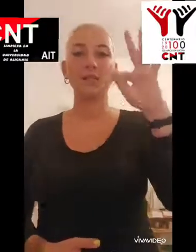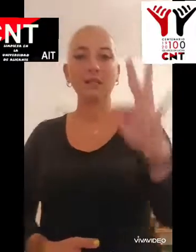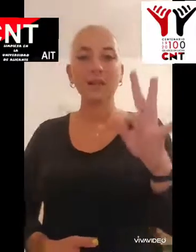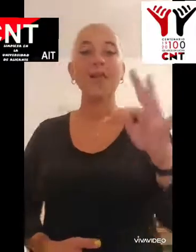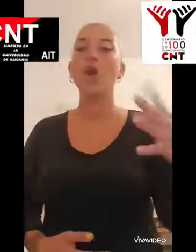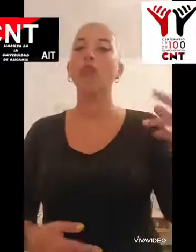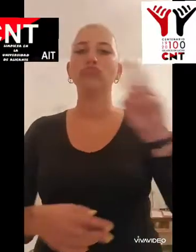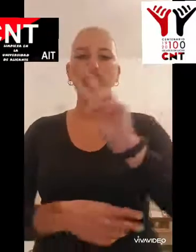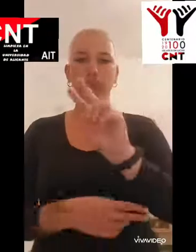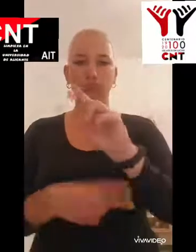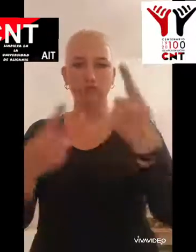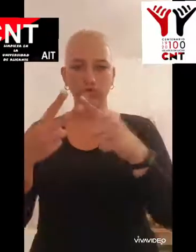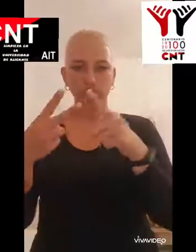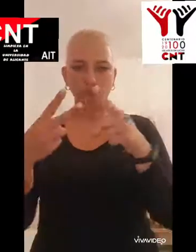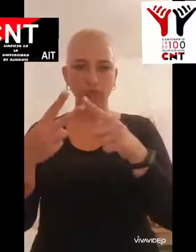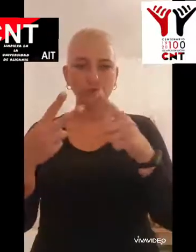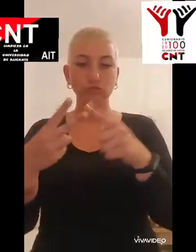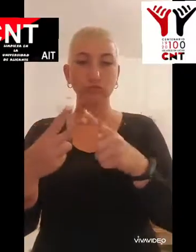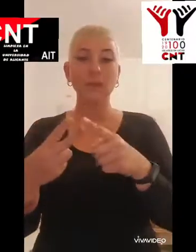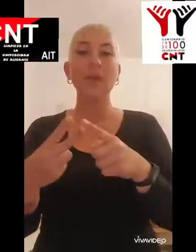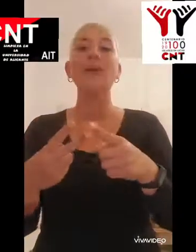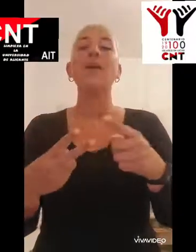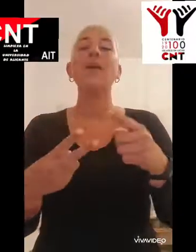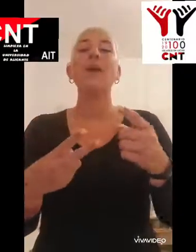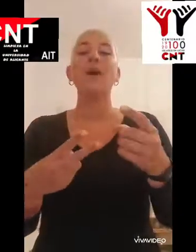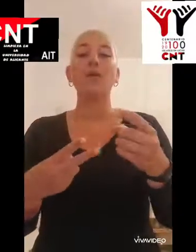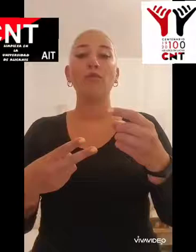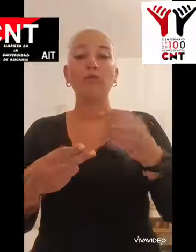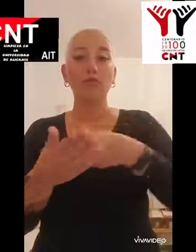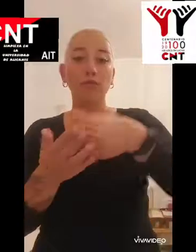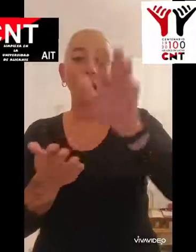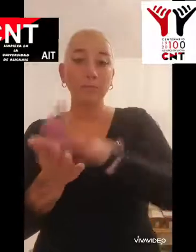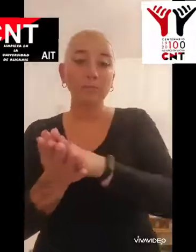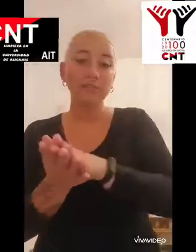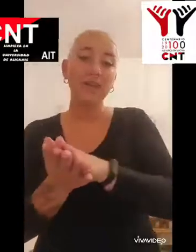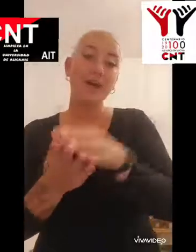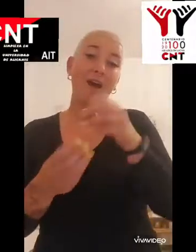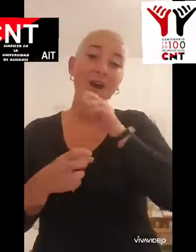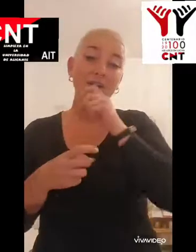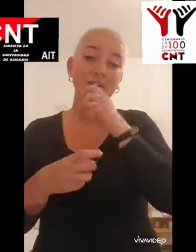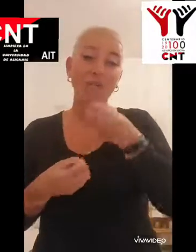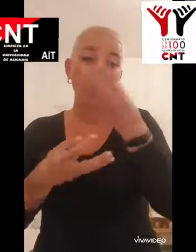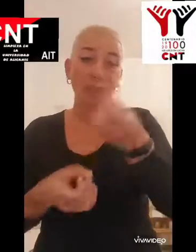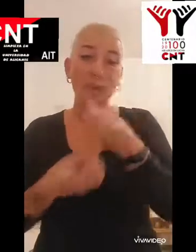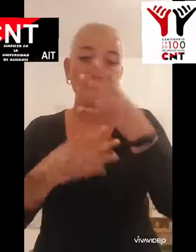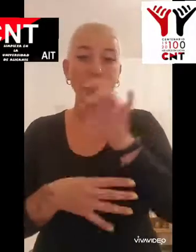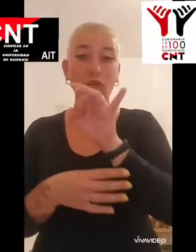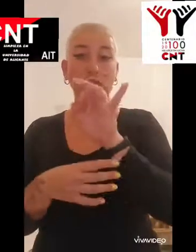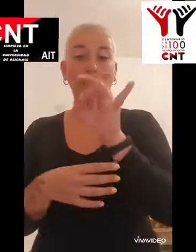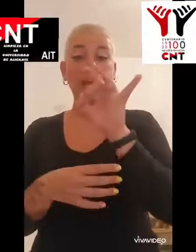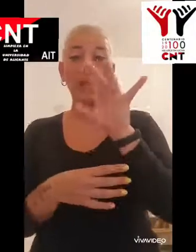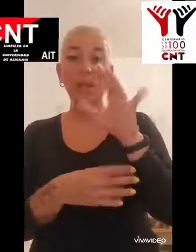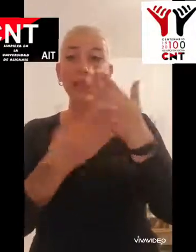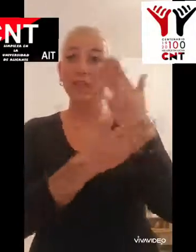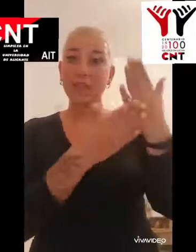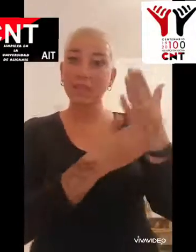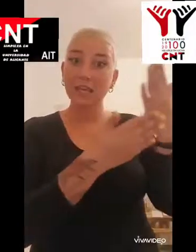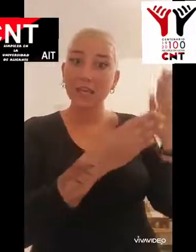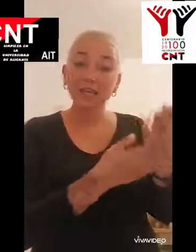convenio que trasladamos a las delegadas Trini y Rosa. 4. Participación muy activa de la CNT de cara a la universidad